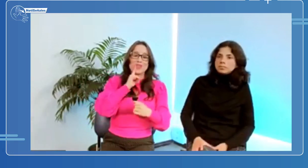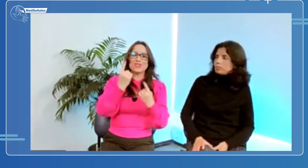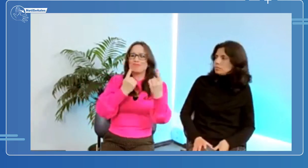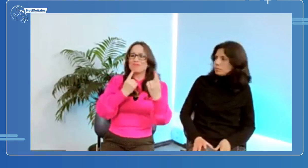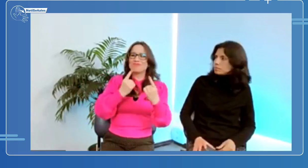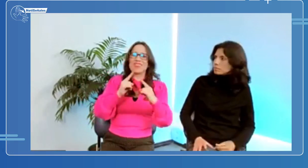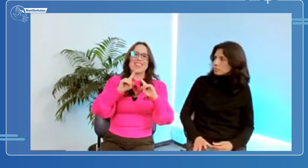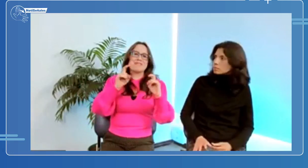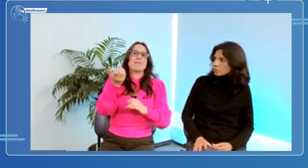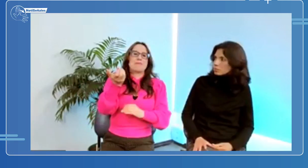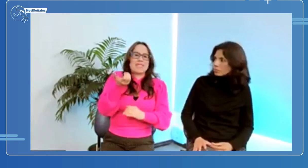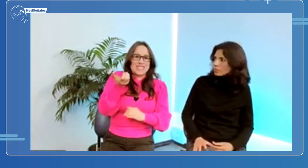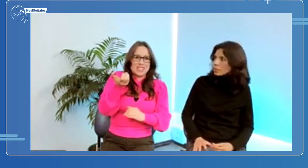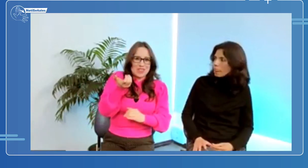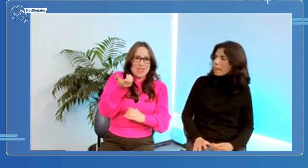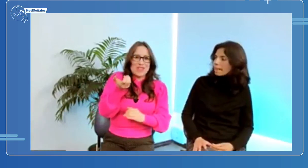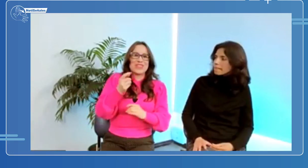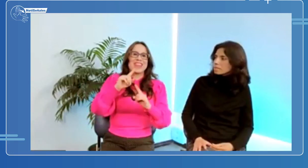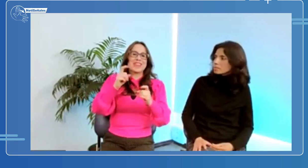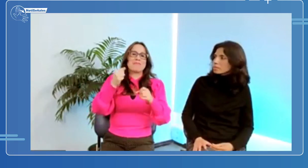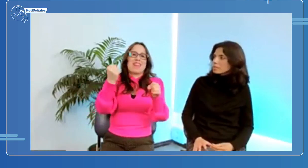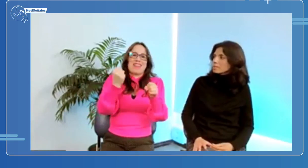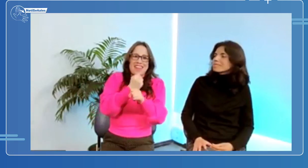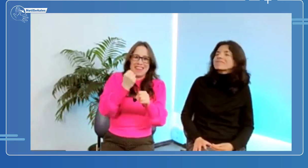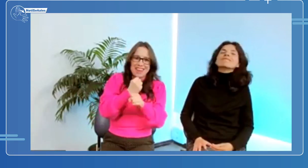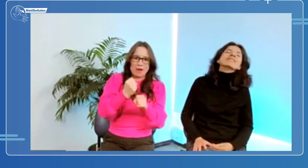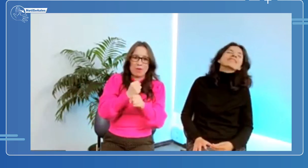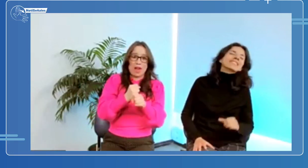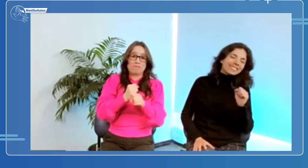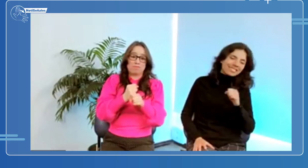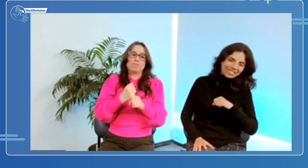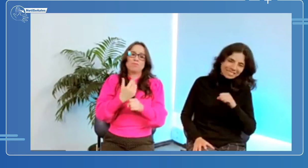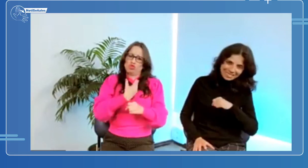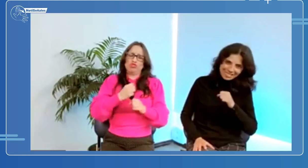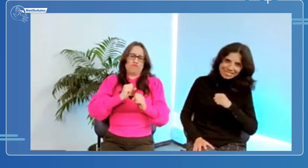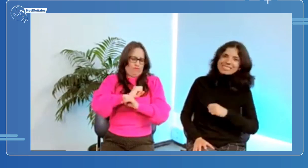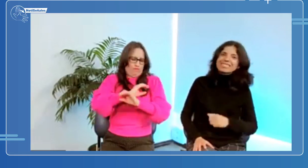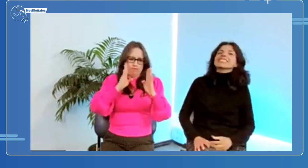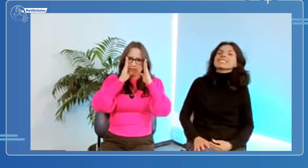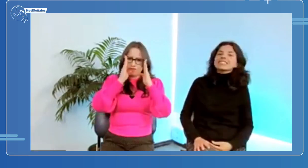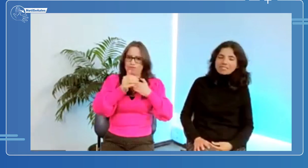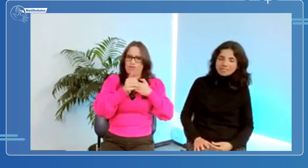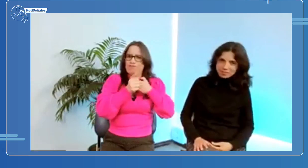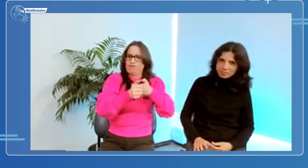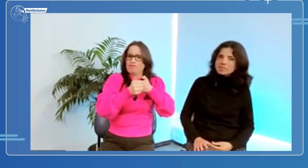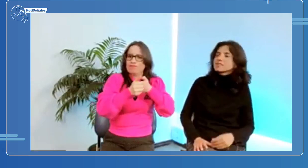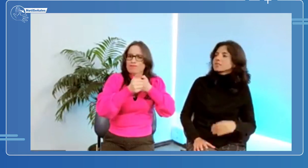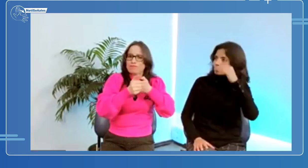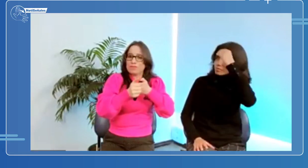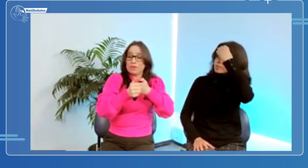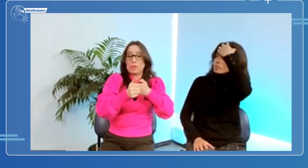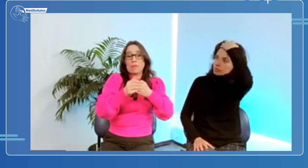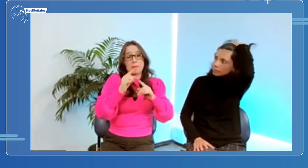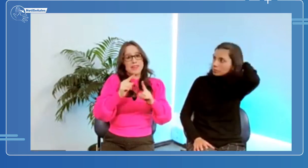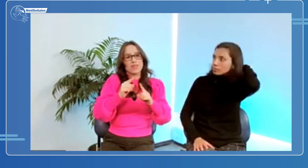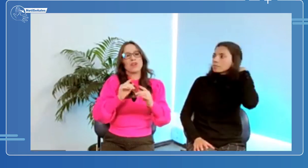salud. Muchos sordos a veces llegan a nuestras oficinas por temas laborales, por tema de pensión. Nosotros podemos